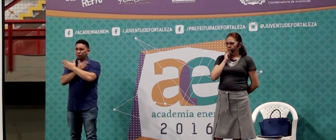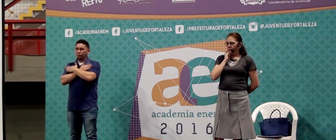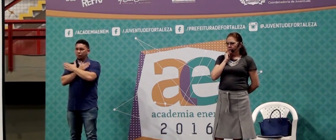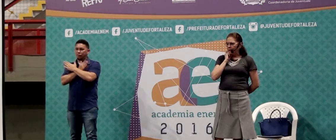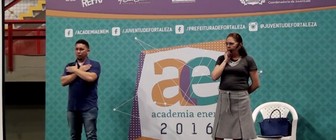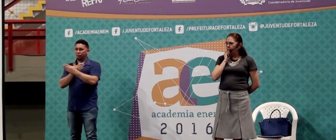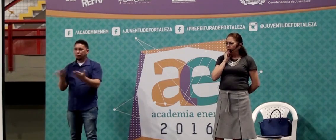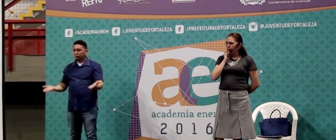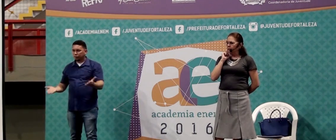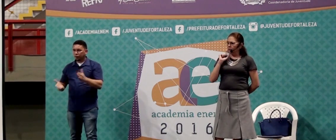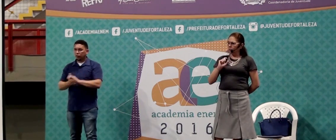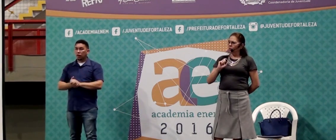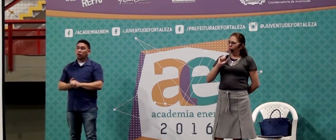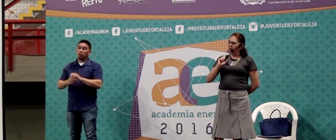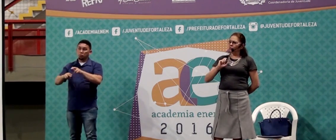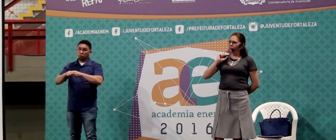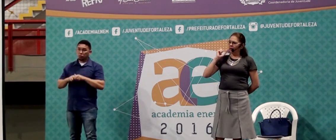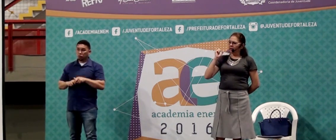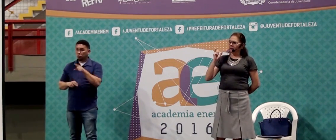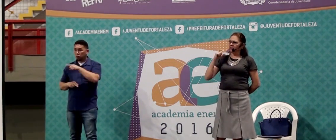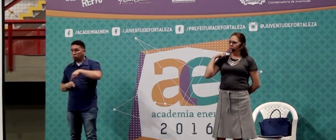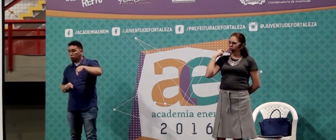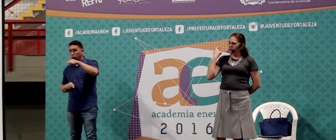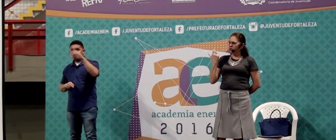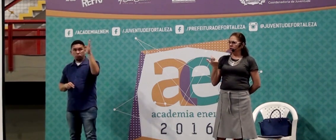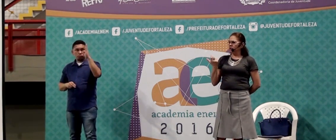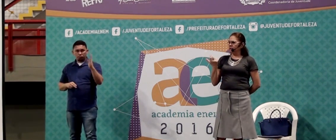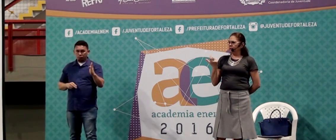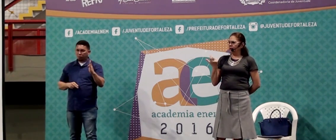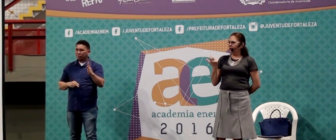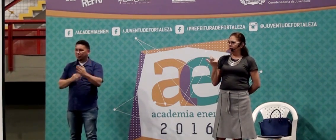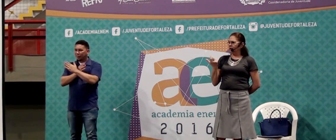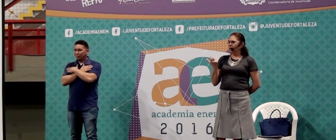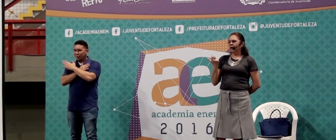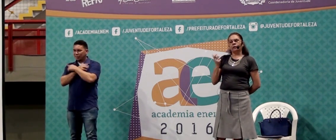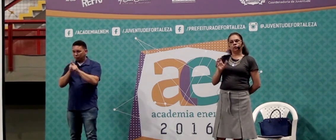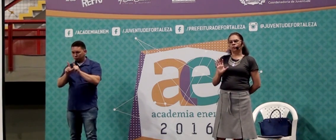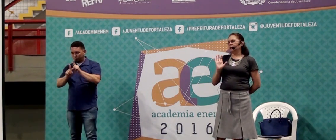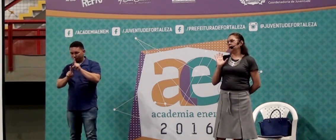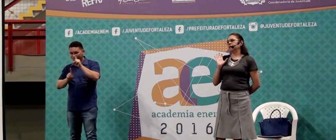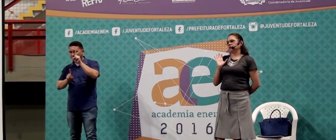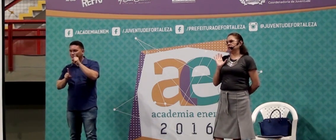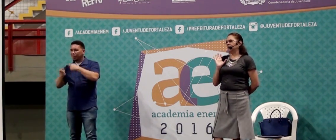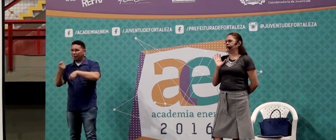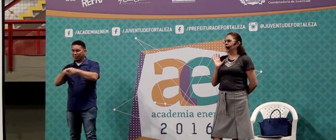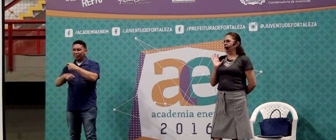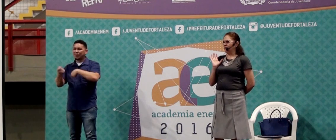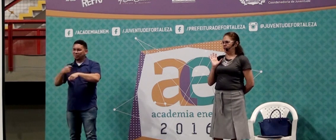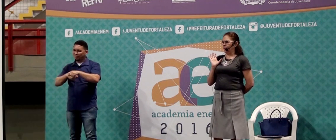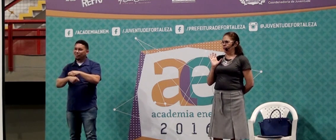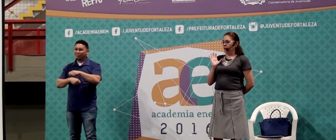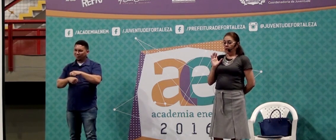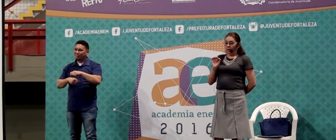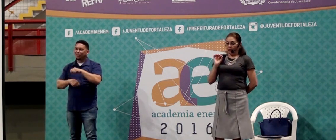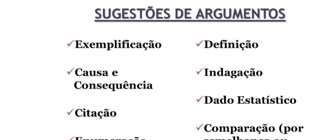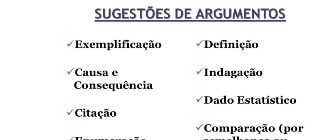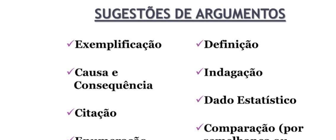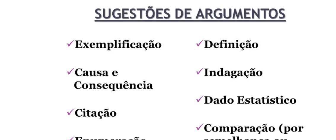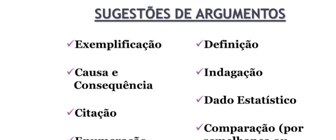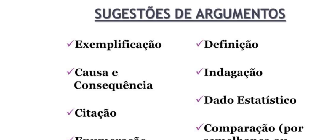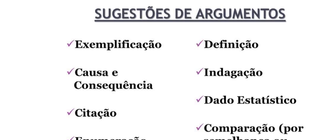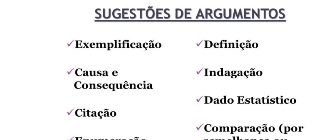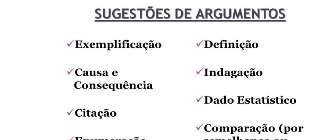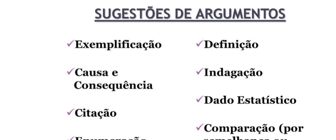desempregadas. Tá? Então, quando um país tem muita gente desempregada, a economia está vulnerável.